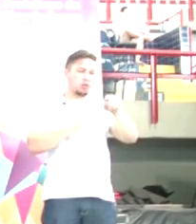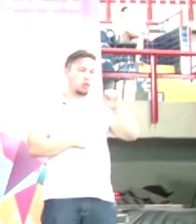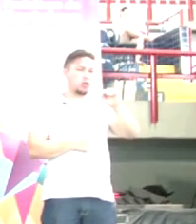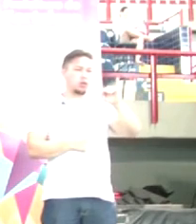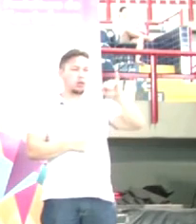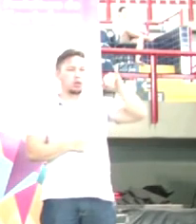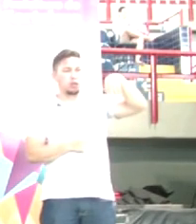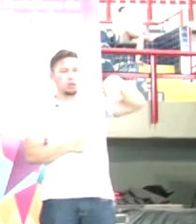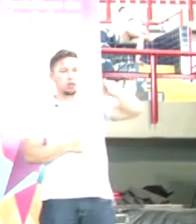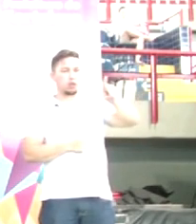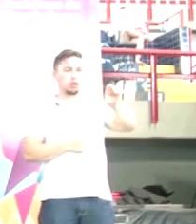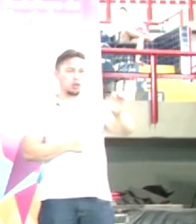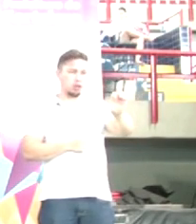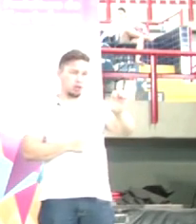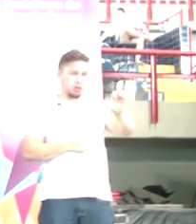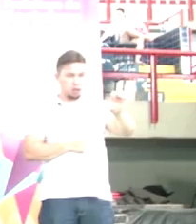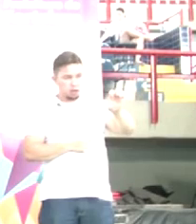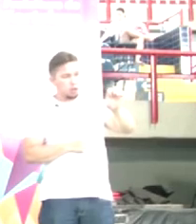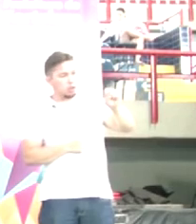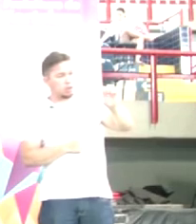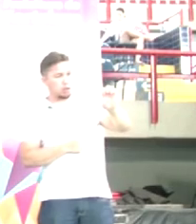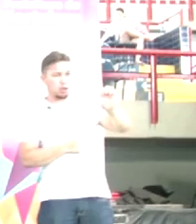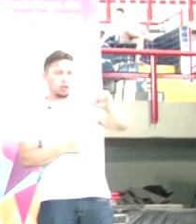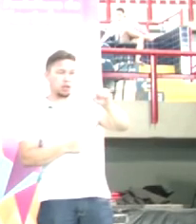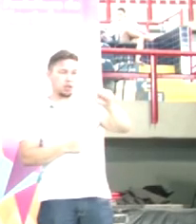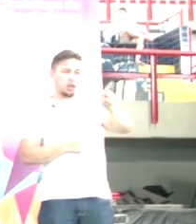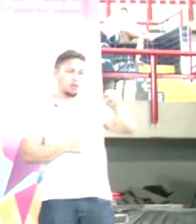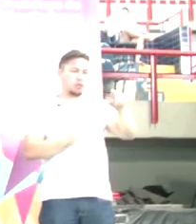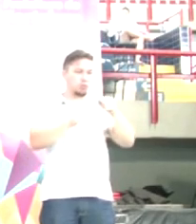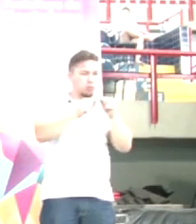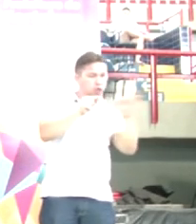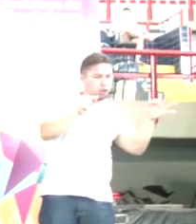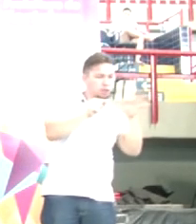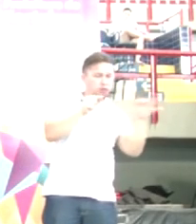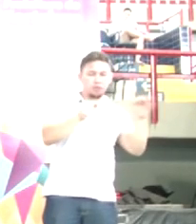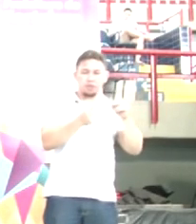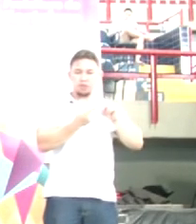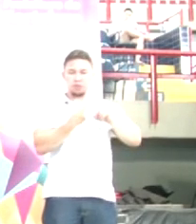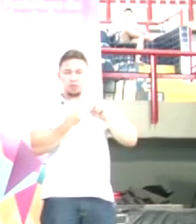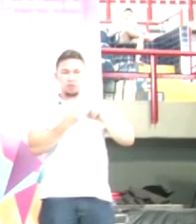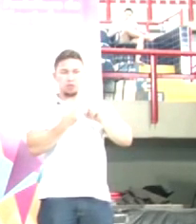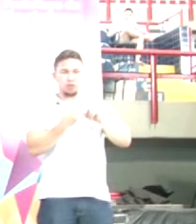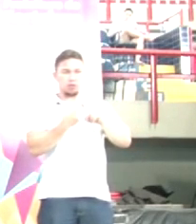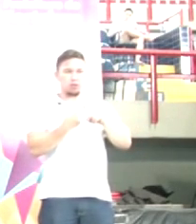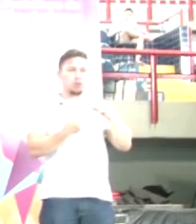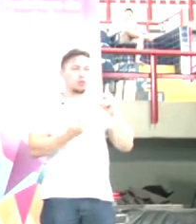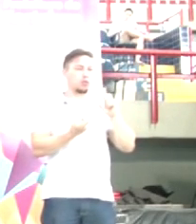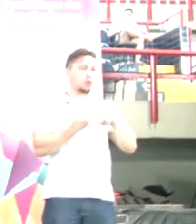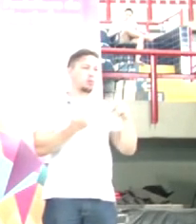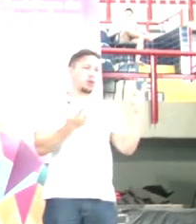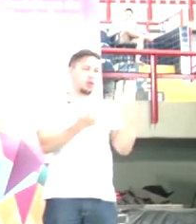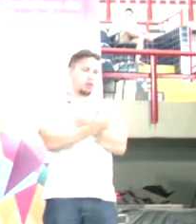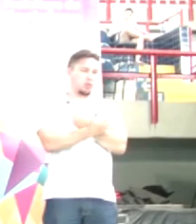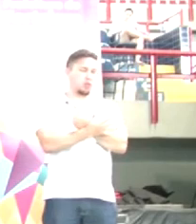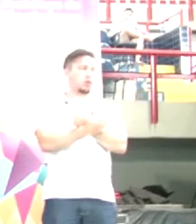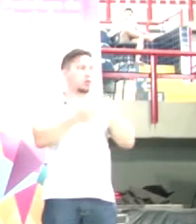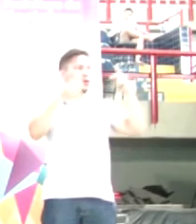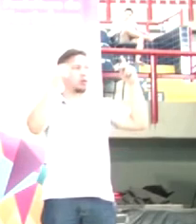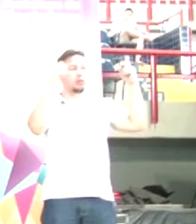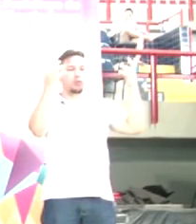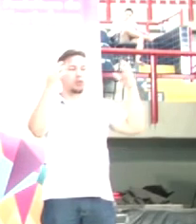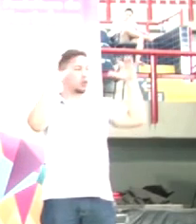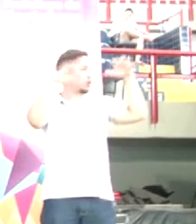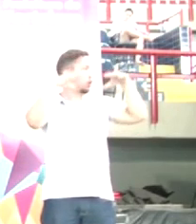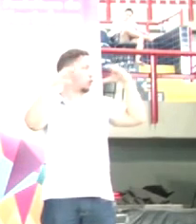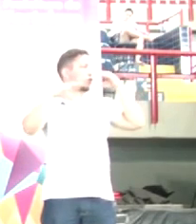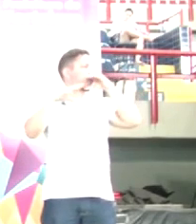indesejável, pois o trióxido de enxofre gerado é um dos grandes causadores da chuva